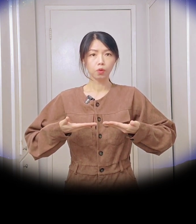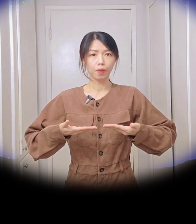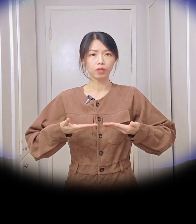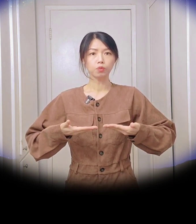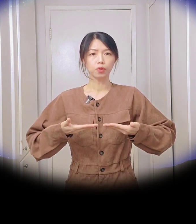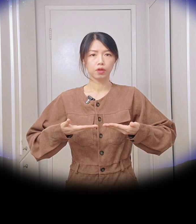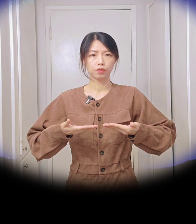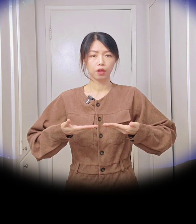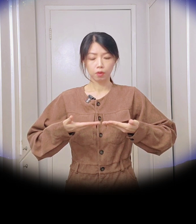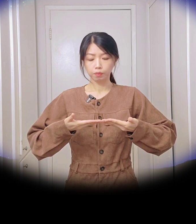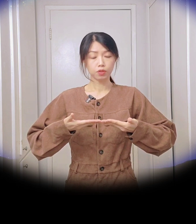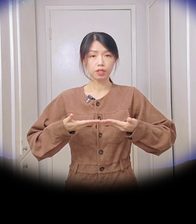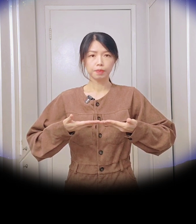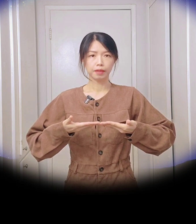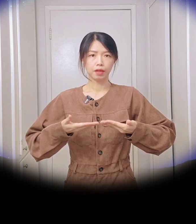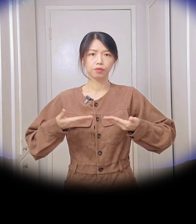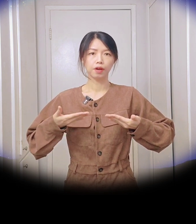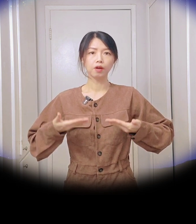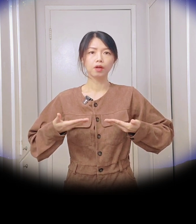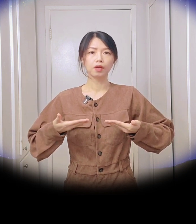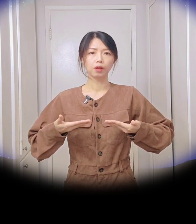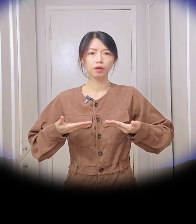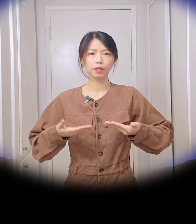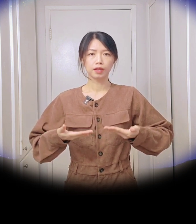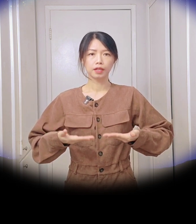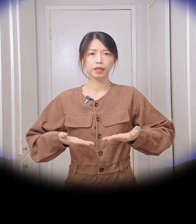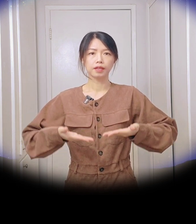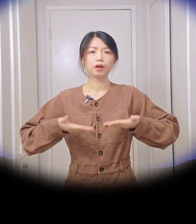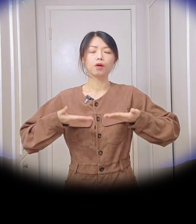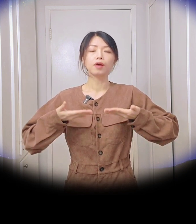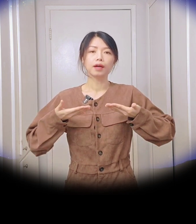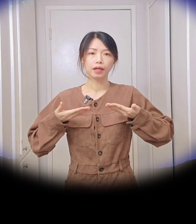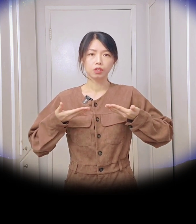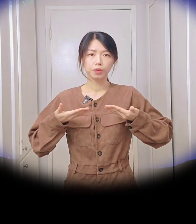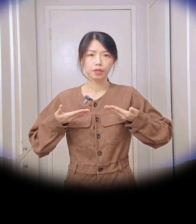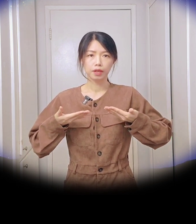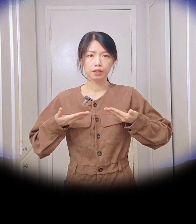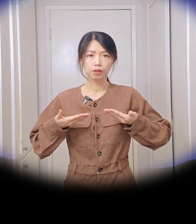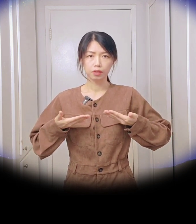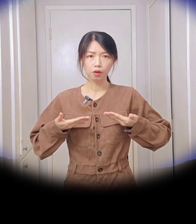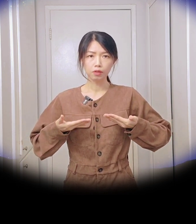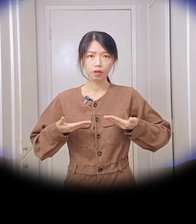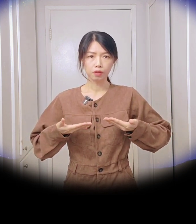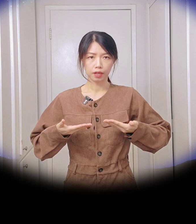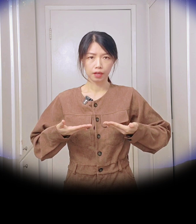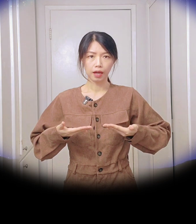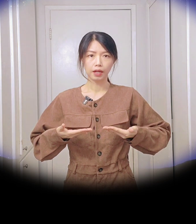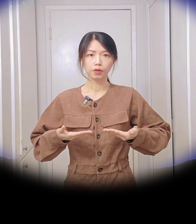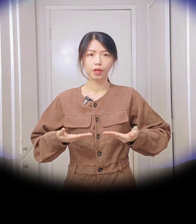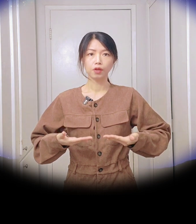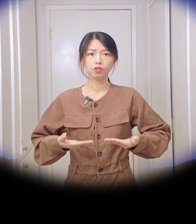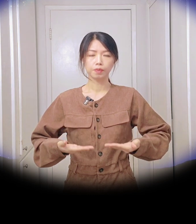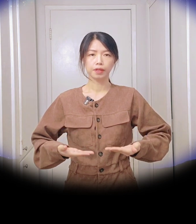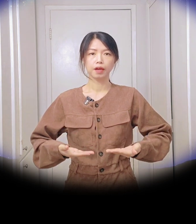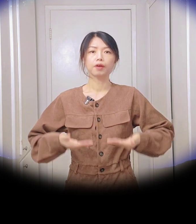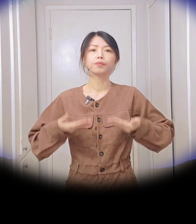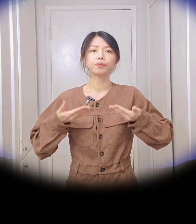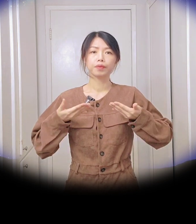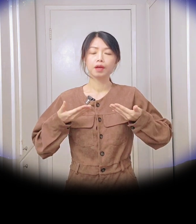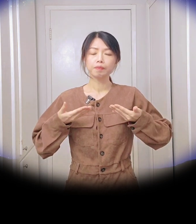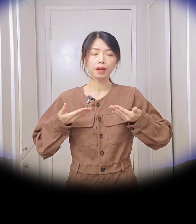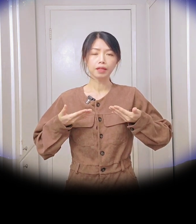끝을 서로 마주보게 해주세요. 붙이시면 안 되고요. 떨어뜨린 이 상태에서 가슴 위치에서 천천히 아래로 내려주시면